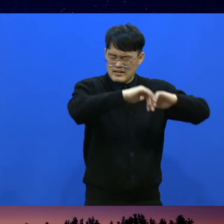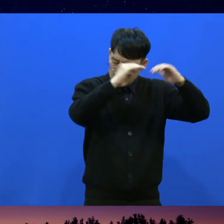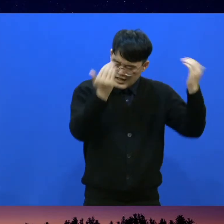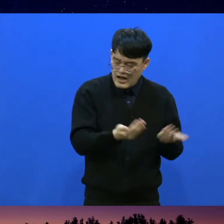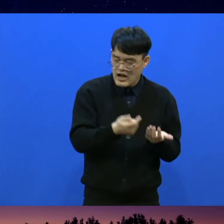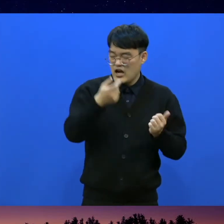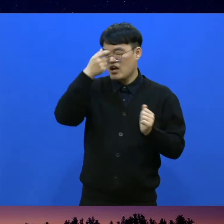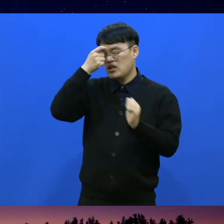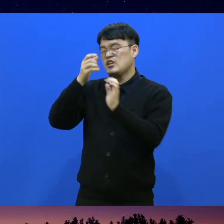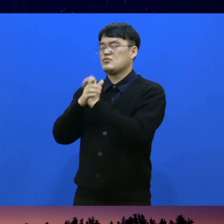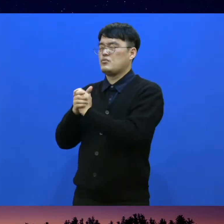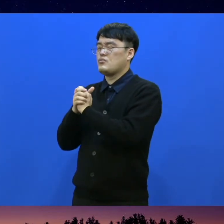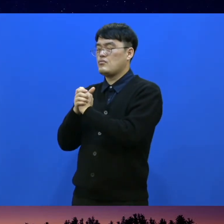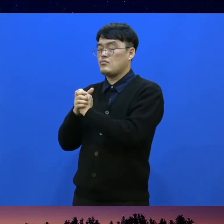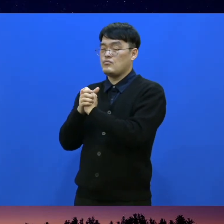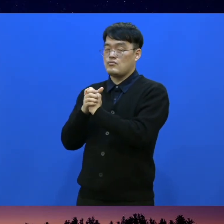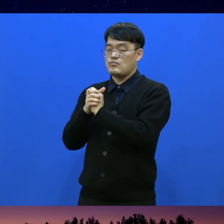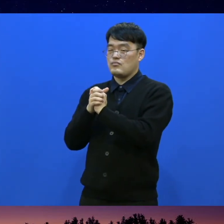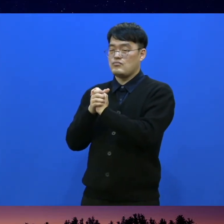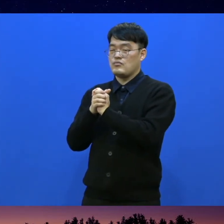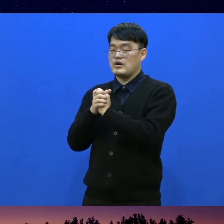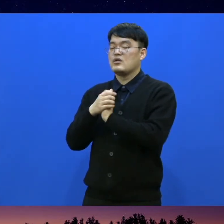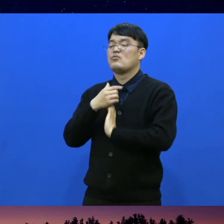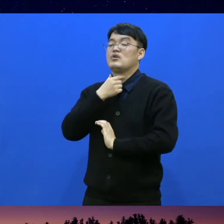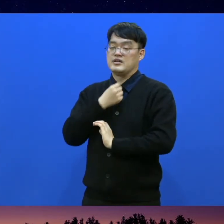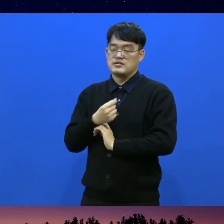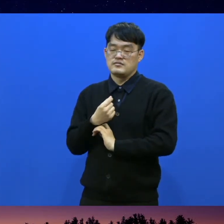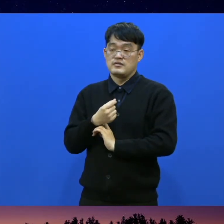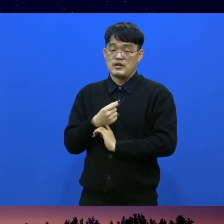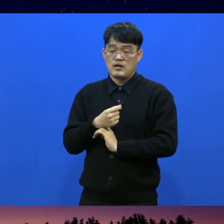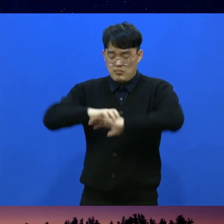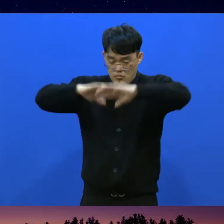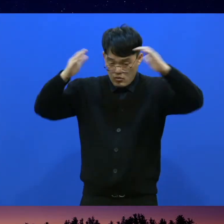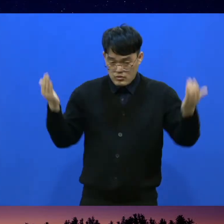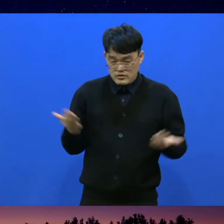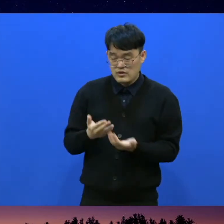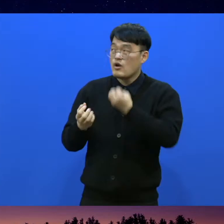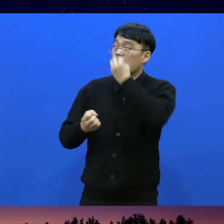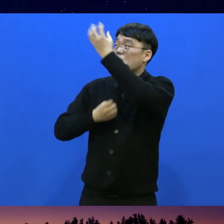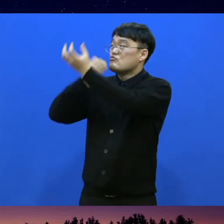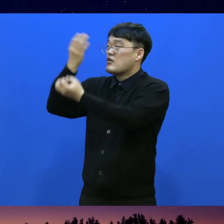구하라는 것만은 일상의 모든 것을 하나님 앞에 가지고 나오라.